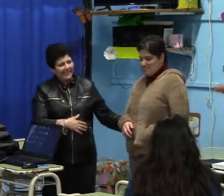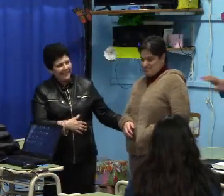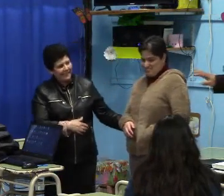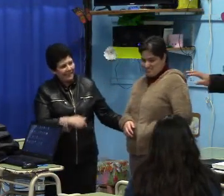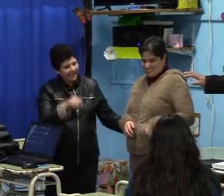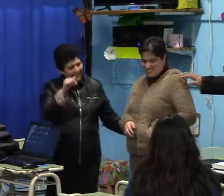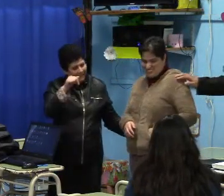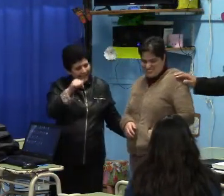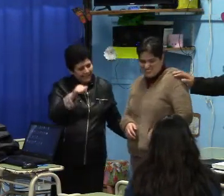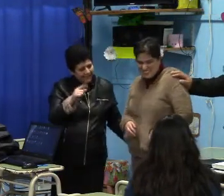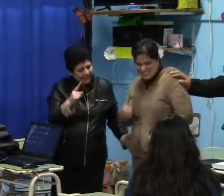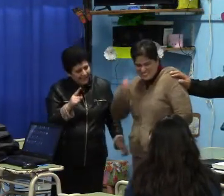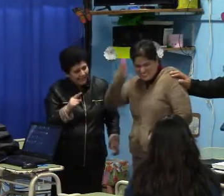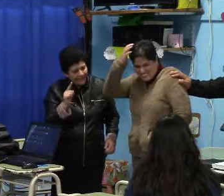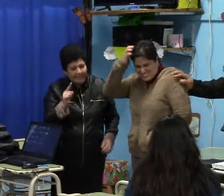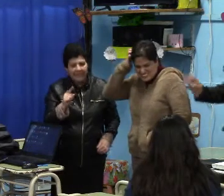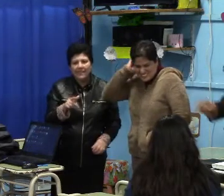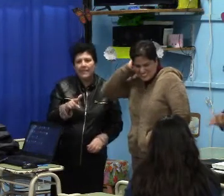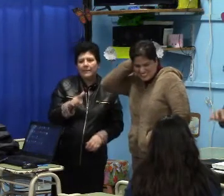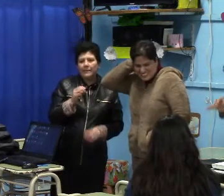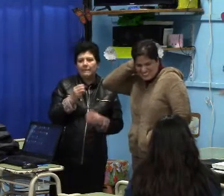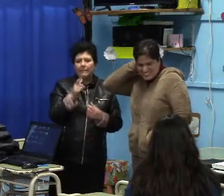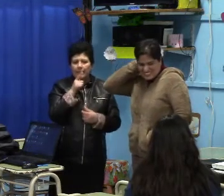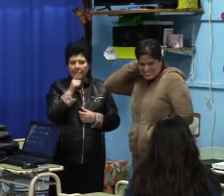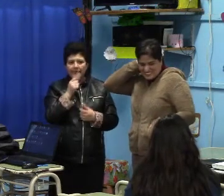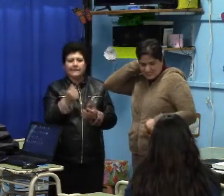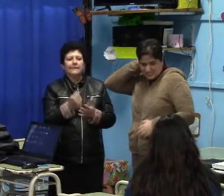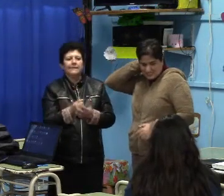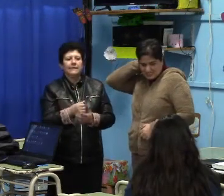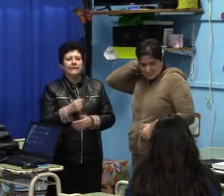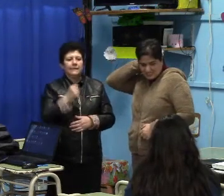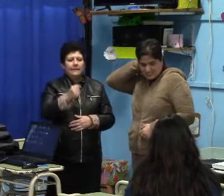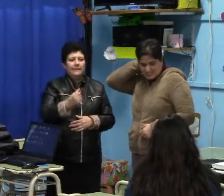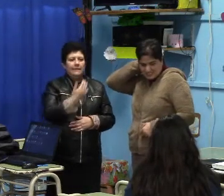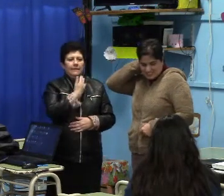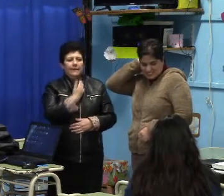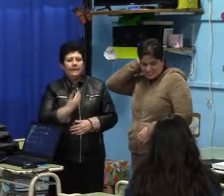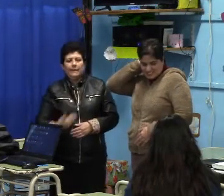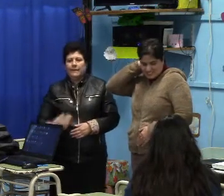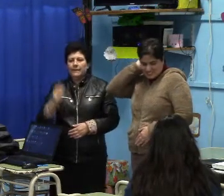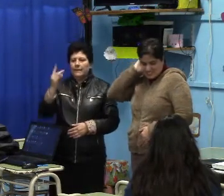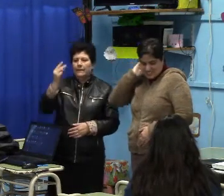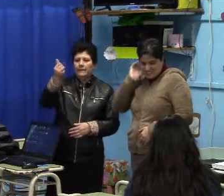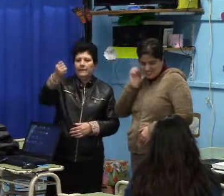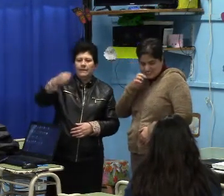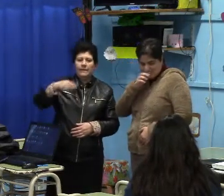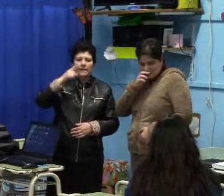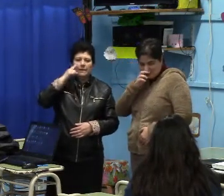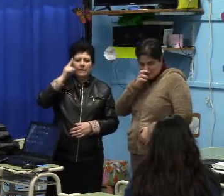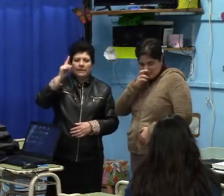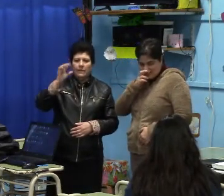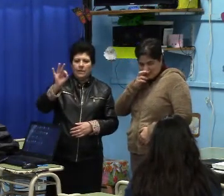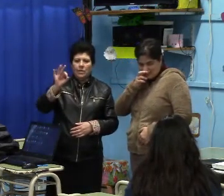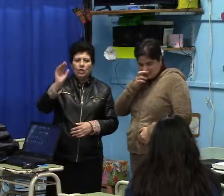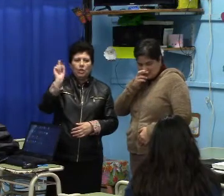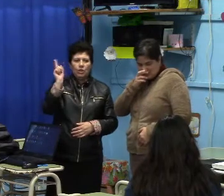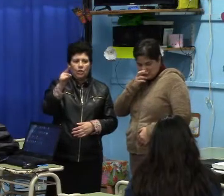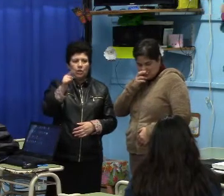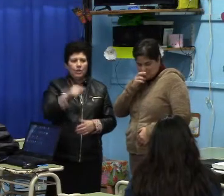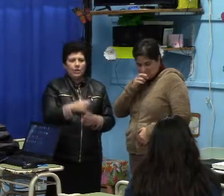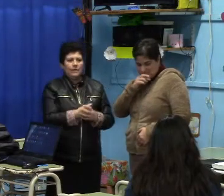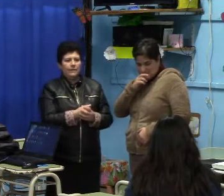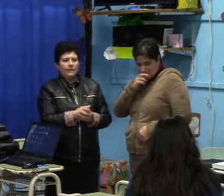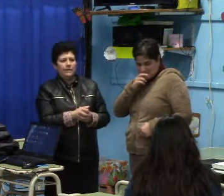Vamos a hacer una cosa, si les parece. El pastor Darío quiere dar un saludito y la dedicación del material lo vamos a hacer